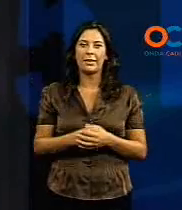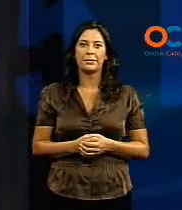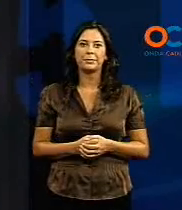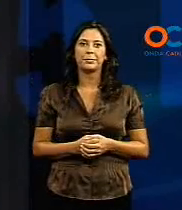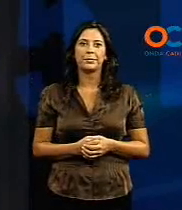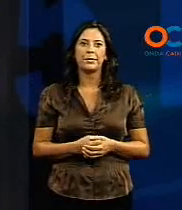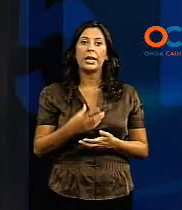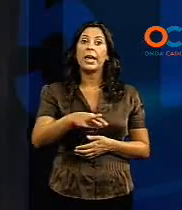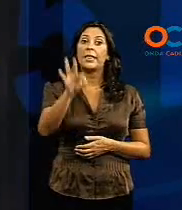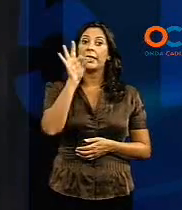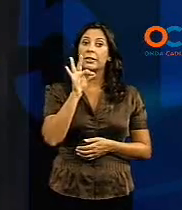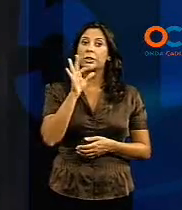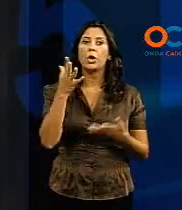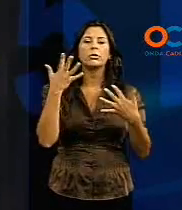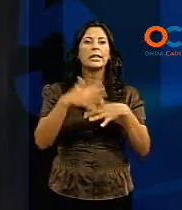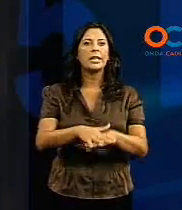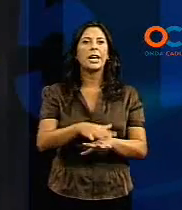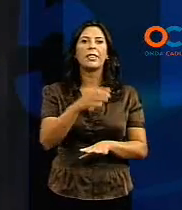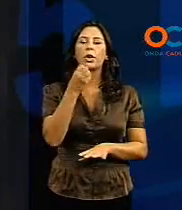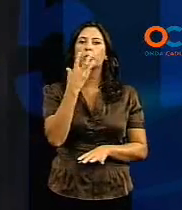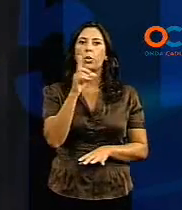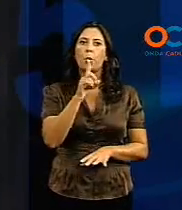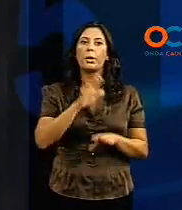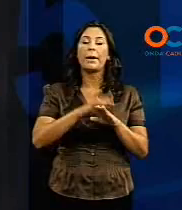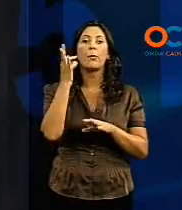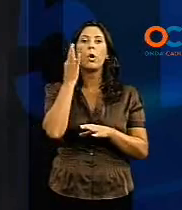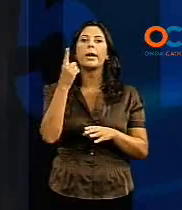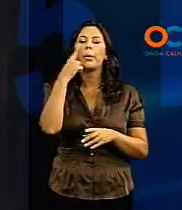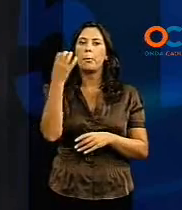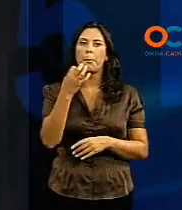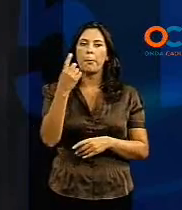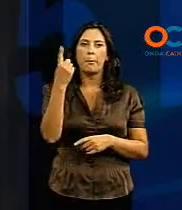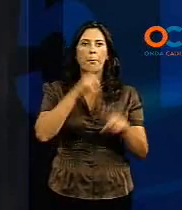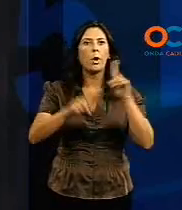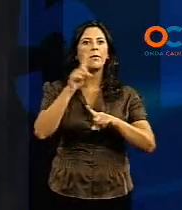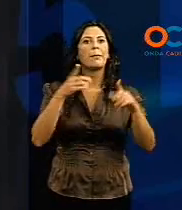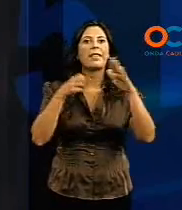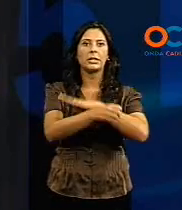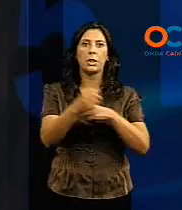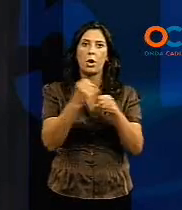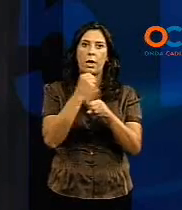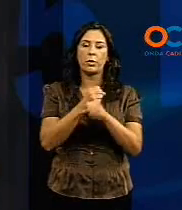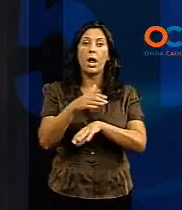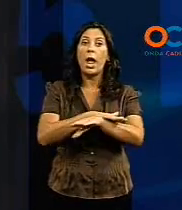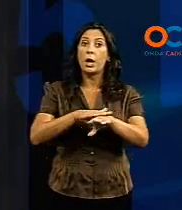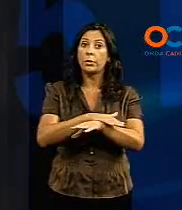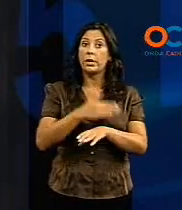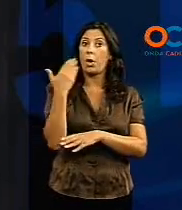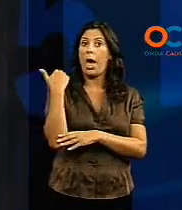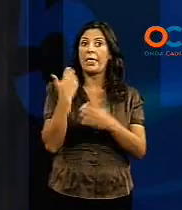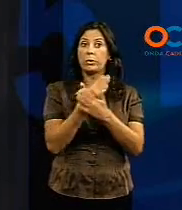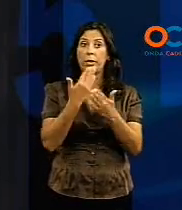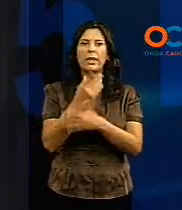Una decisión que no favorece a la integración de mujeres con problemas de inserción laboral. El gobierno decide hace unos días retirar